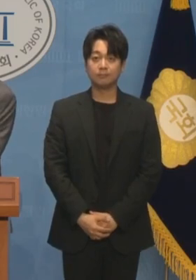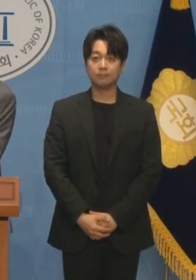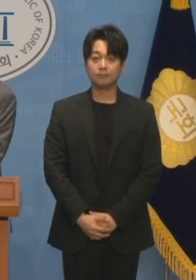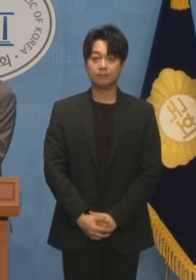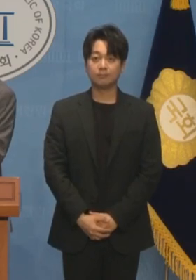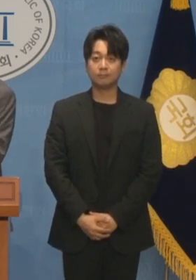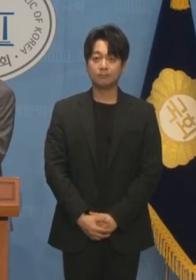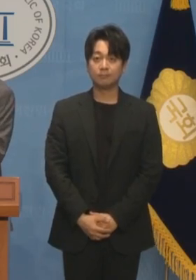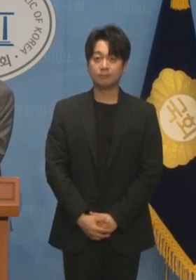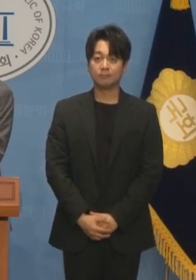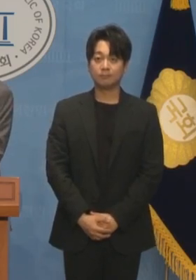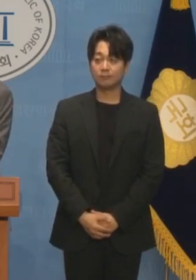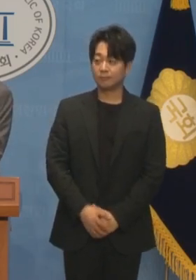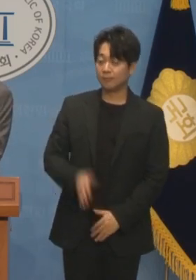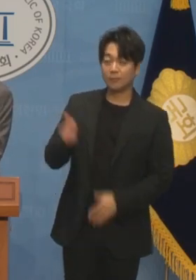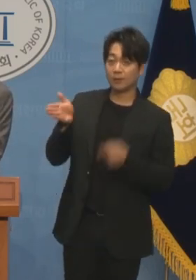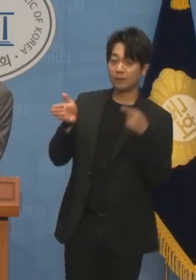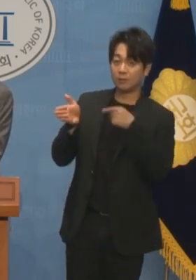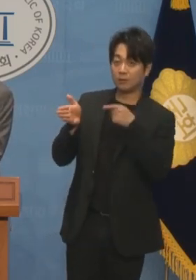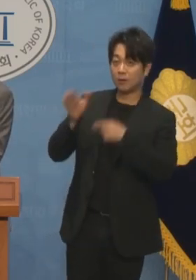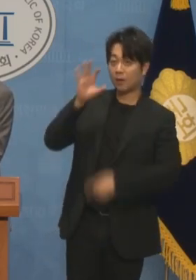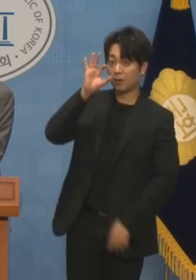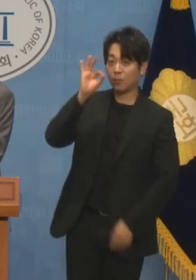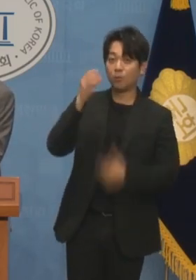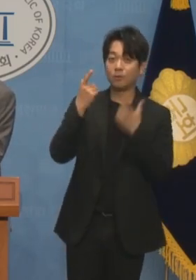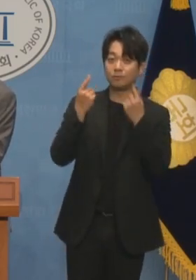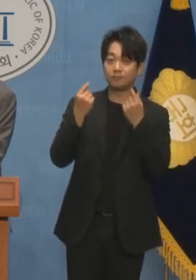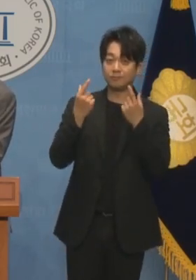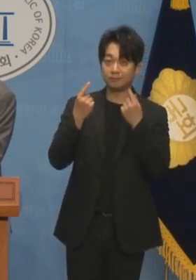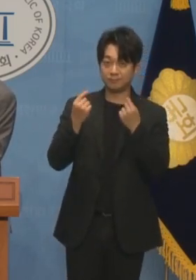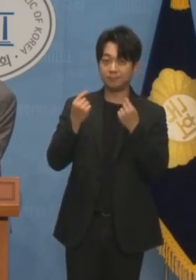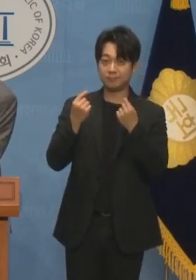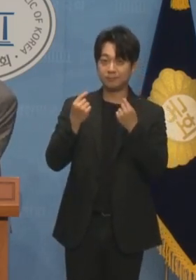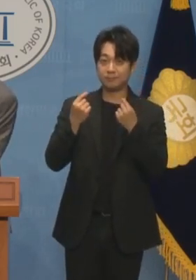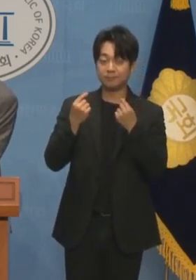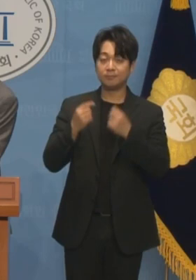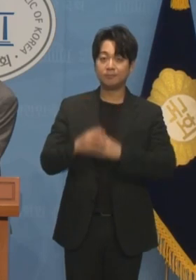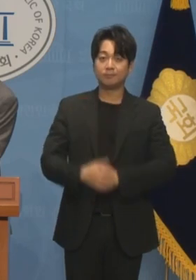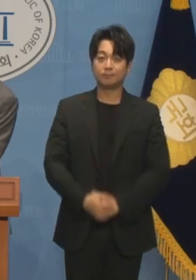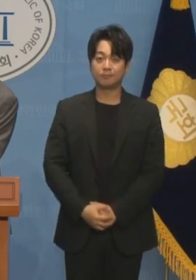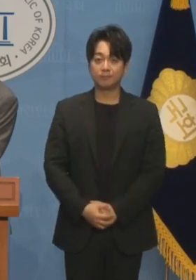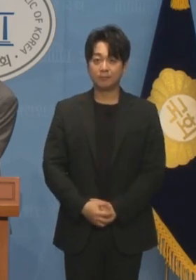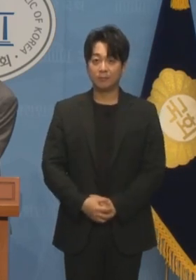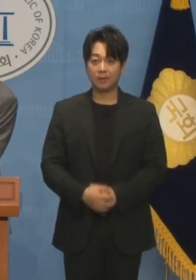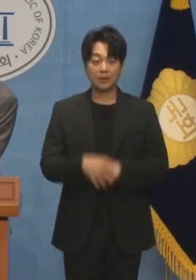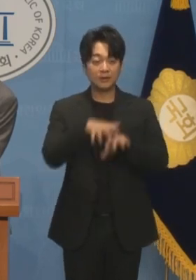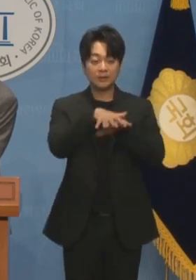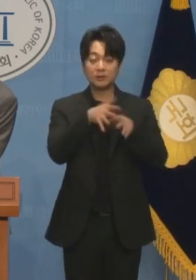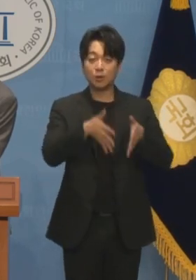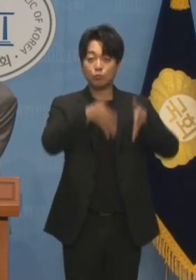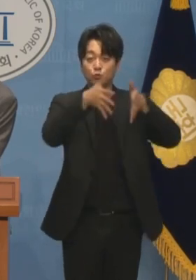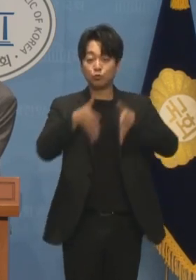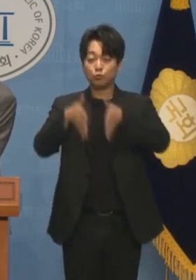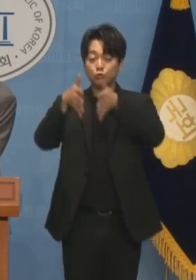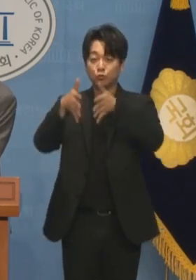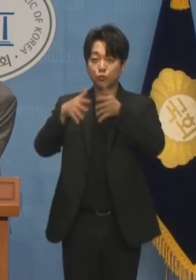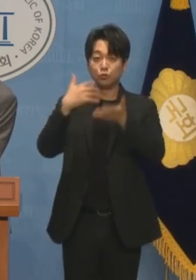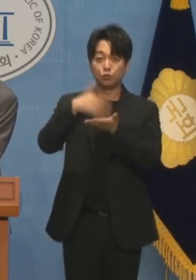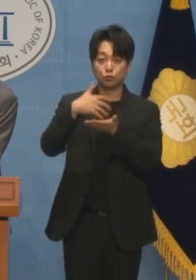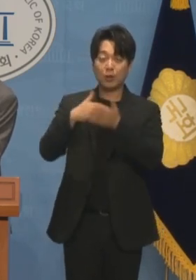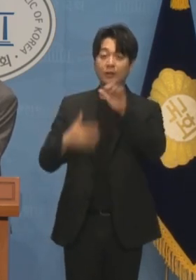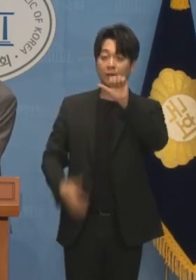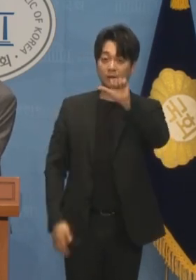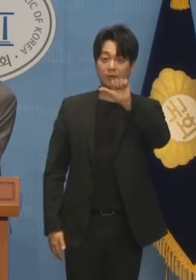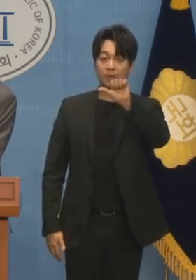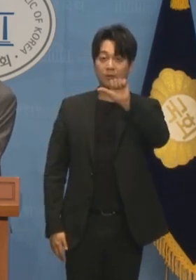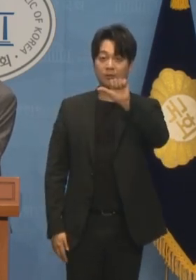그 다음에 이걸 이제 가까이서 찍은 사진입니다. 그래서 5개의 시설물이 하나, 둘, 셋, 넷, 5.